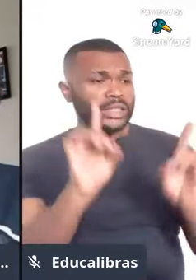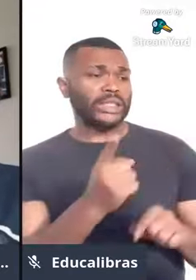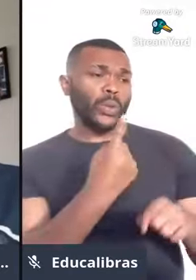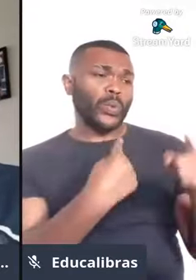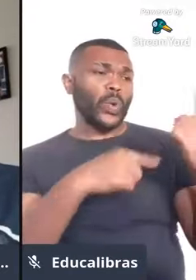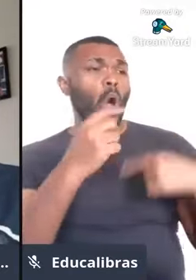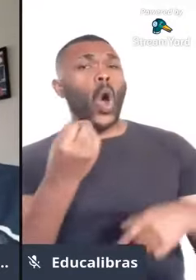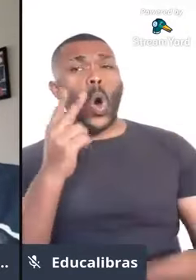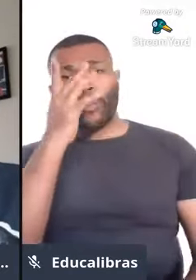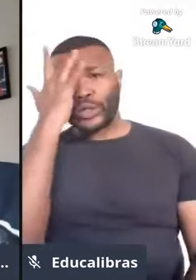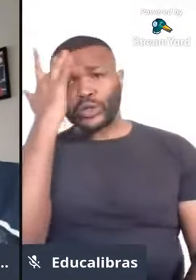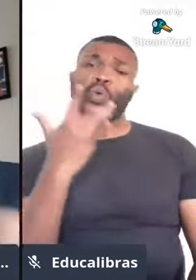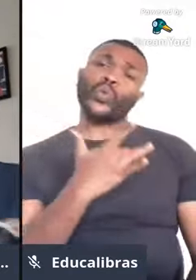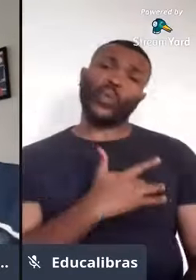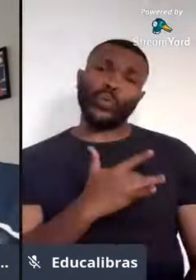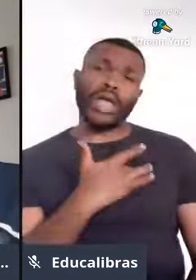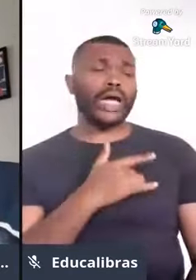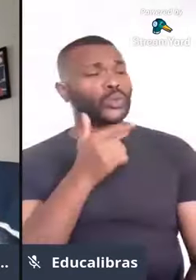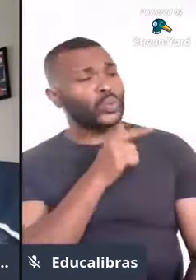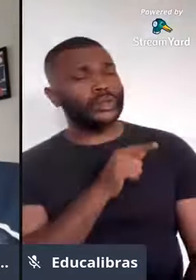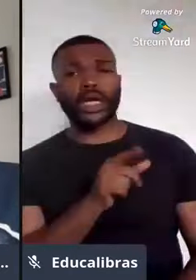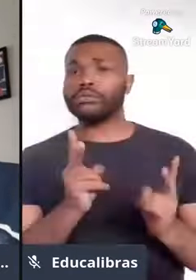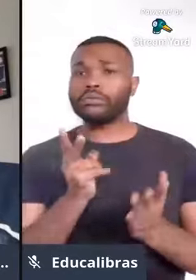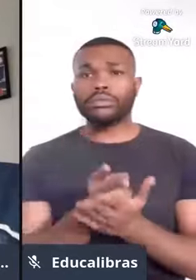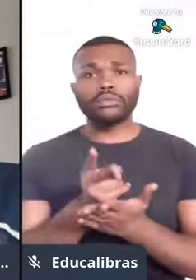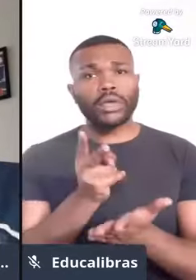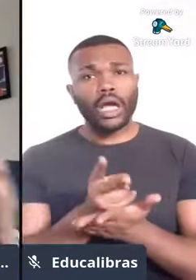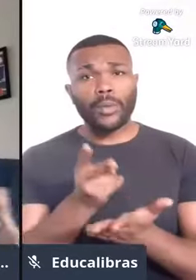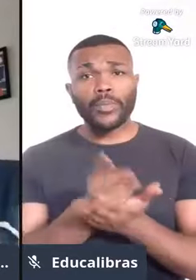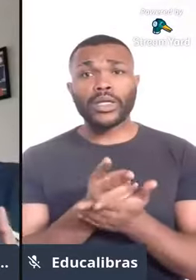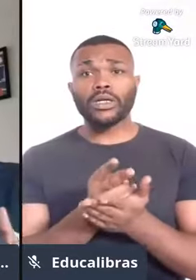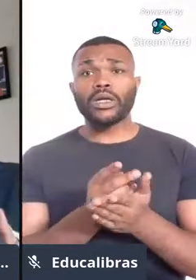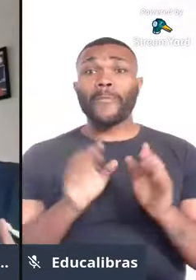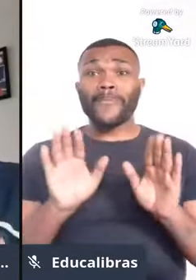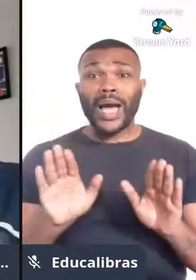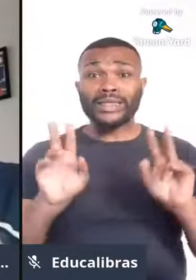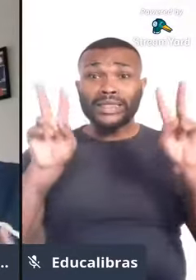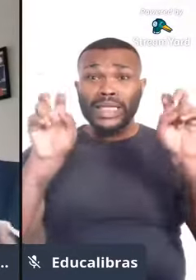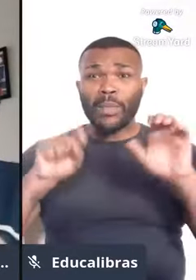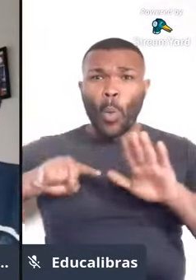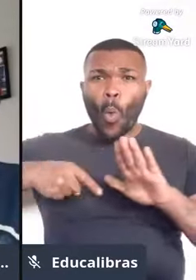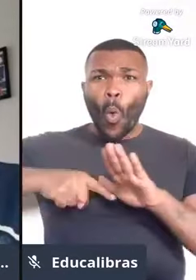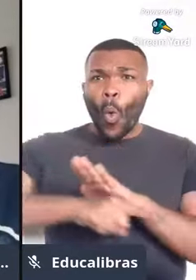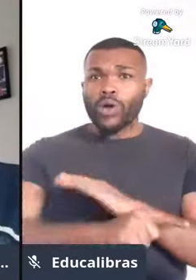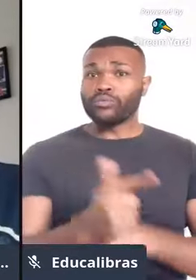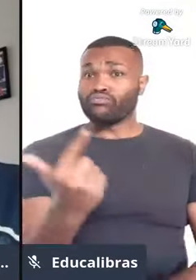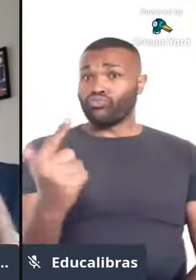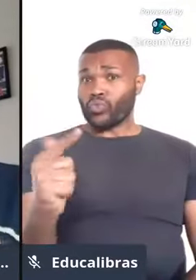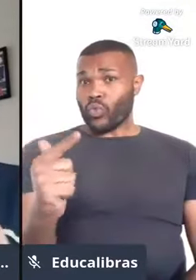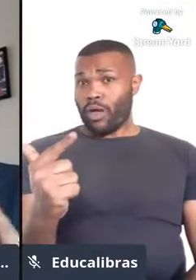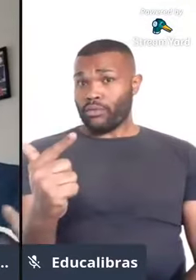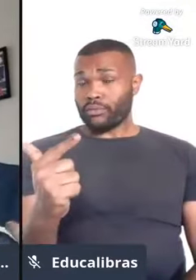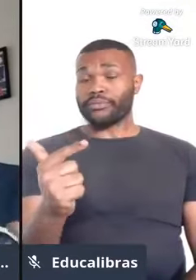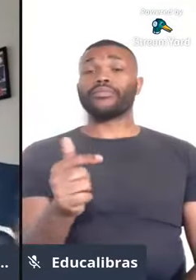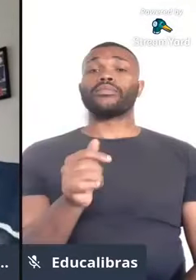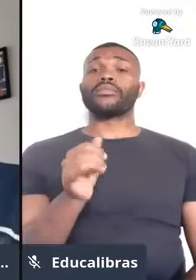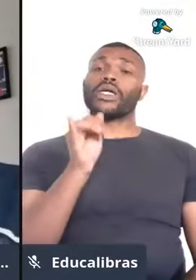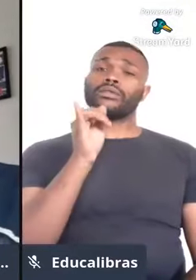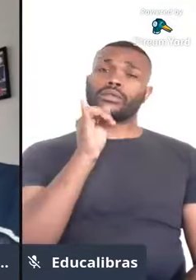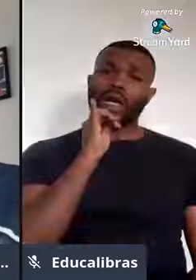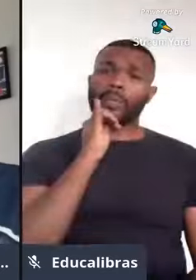ladeira, e você não tem um aprofundamento. Então, assim, é pontual. não é correto dizer que não há